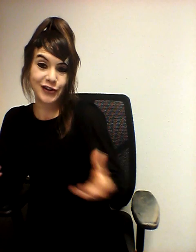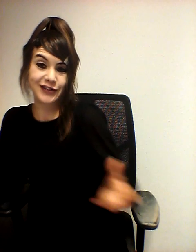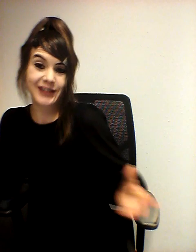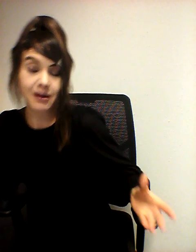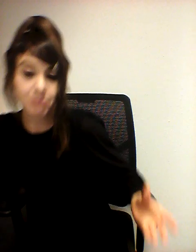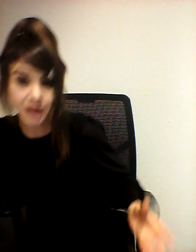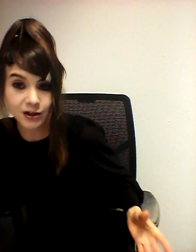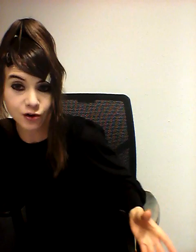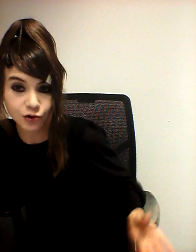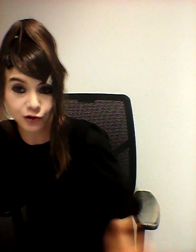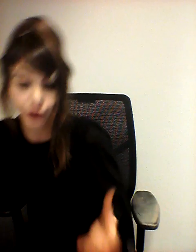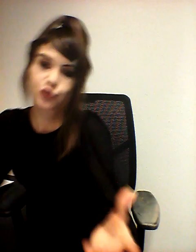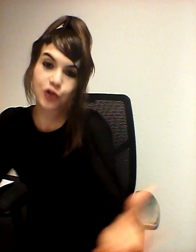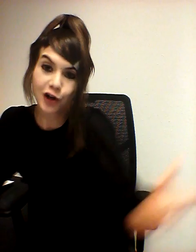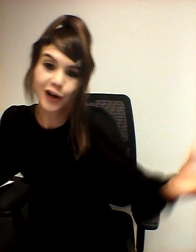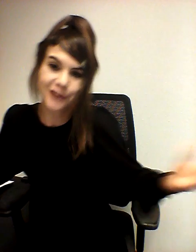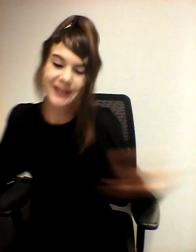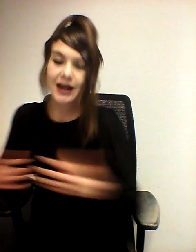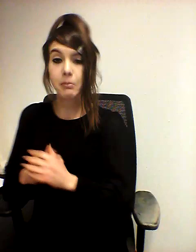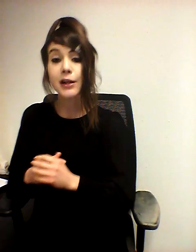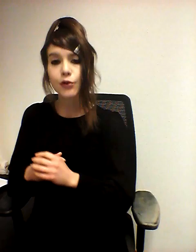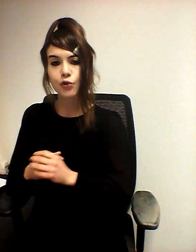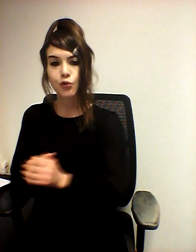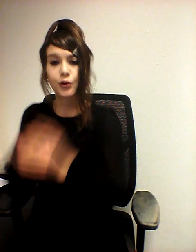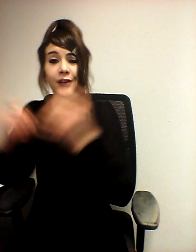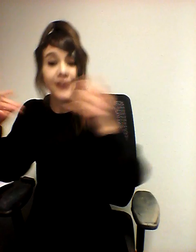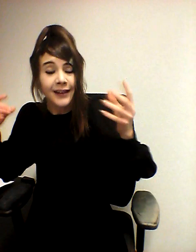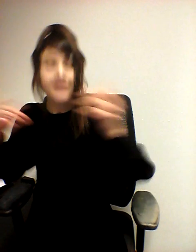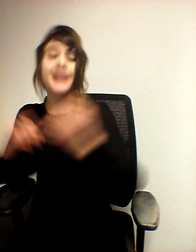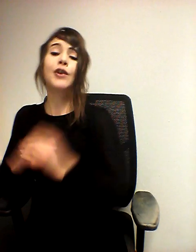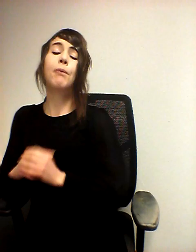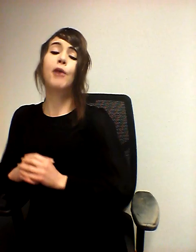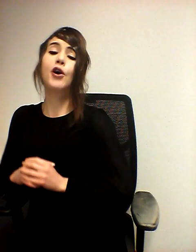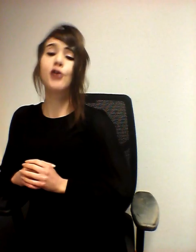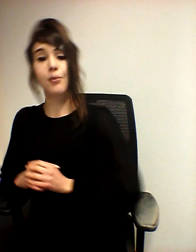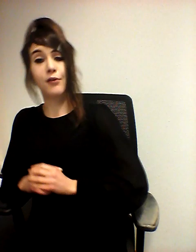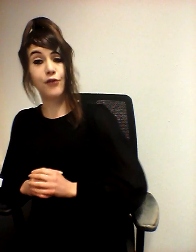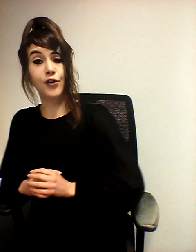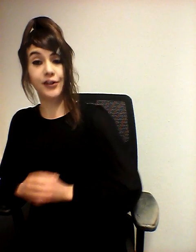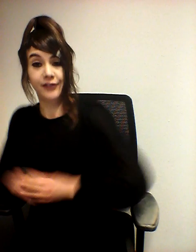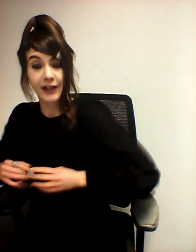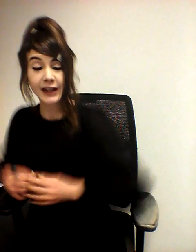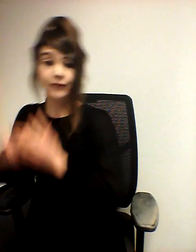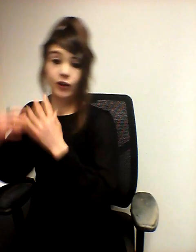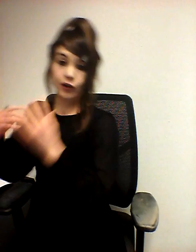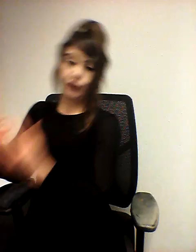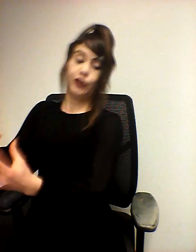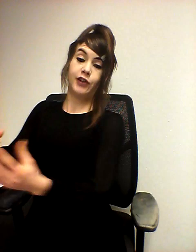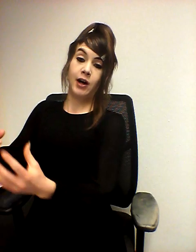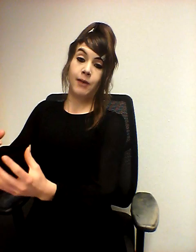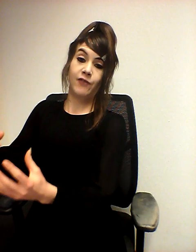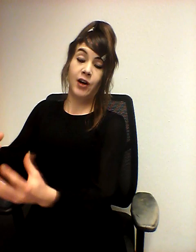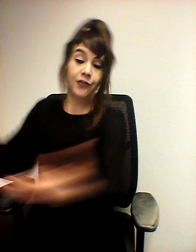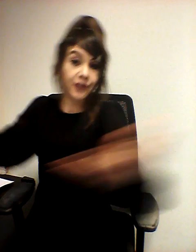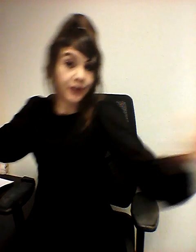die aminozuren, zullen die aminozuren niet opgenomen worden in je darmwand,